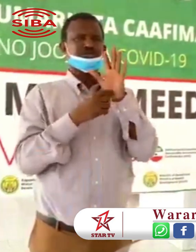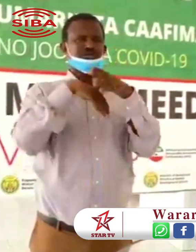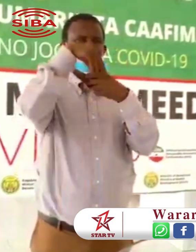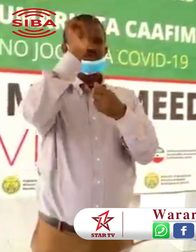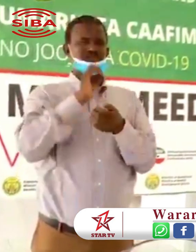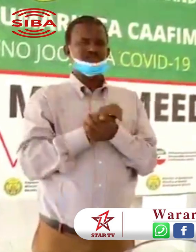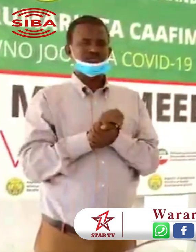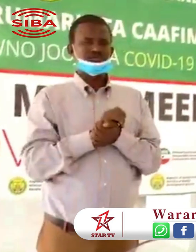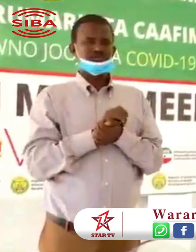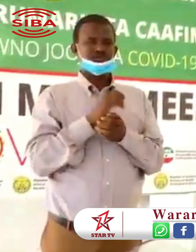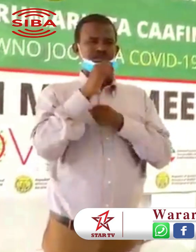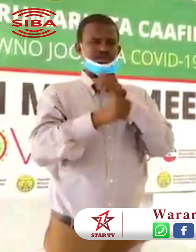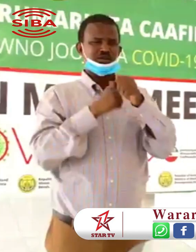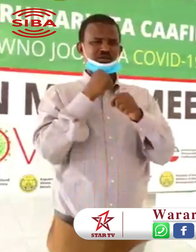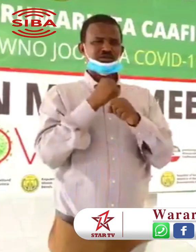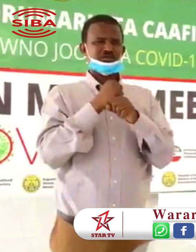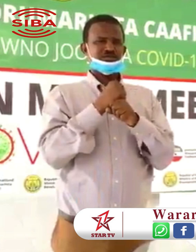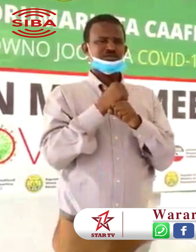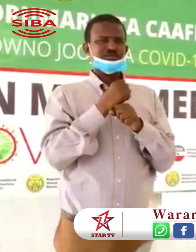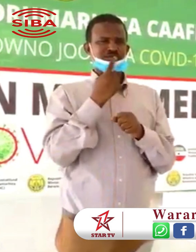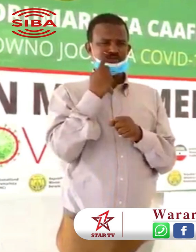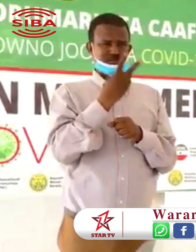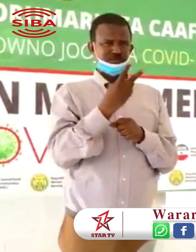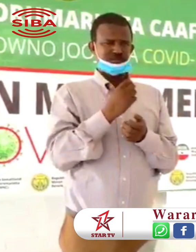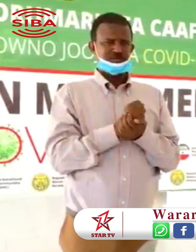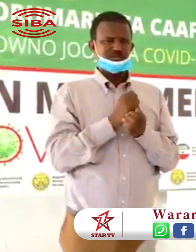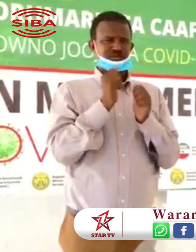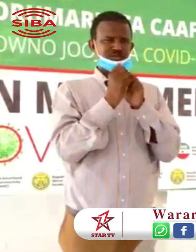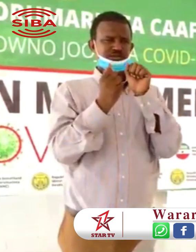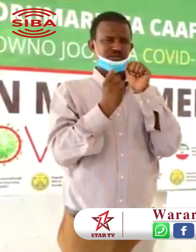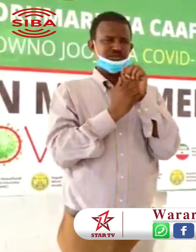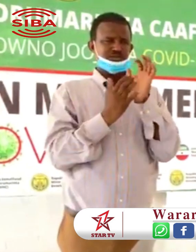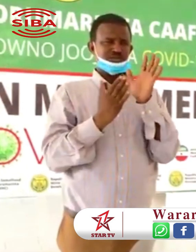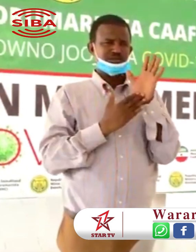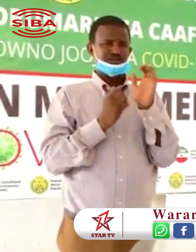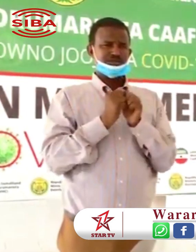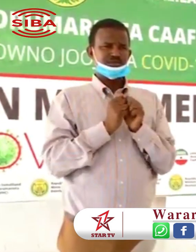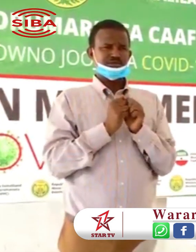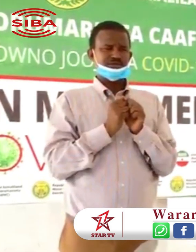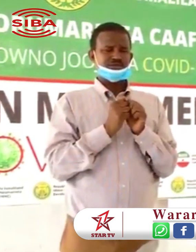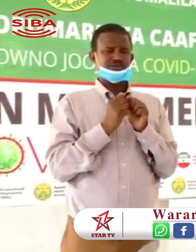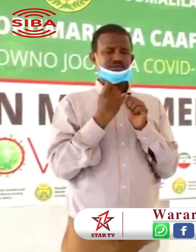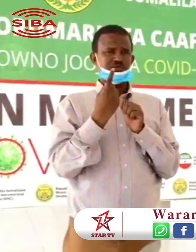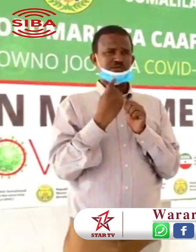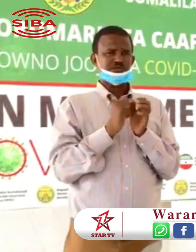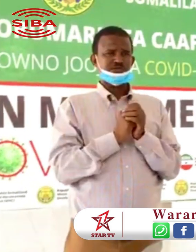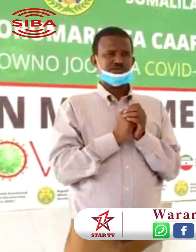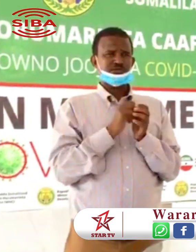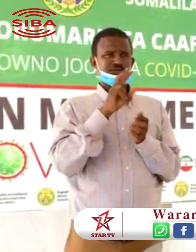da'ooda hadii aynu eegno 19 jir waa hal qof 20 jir